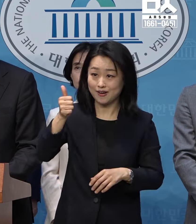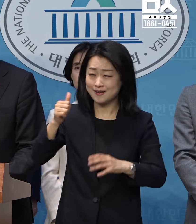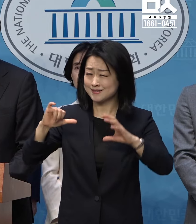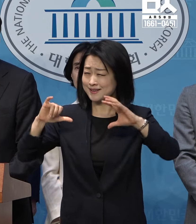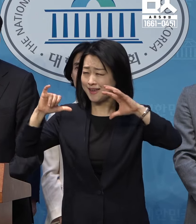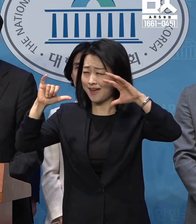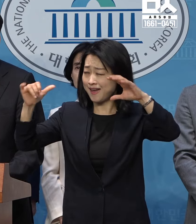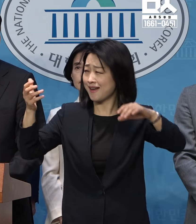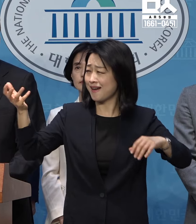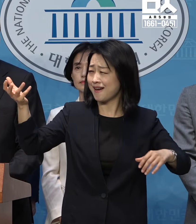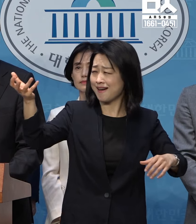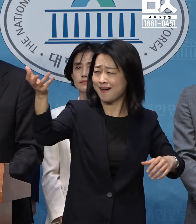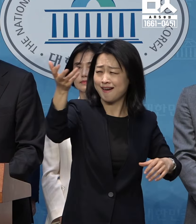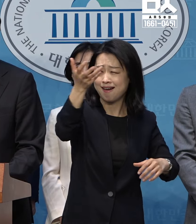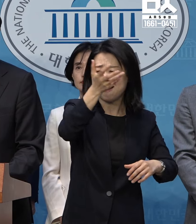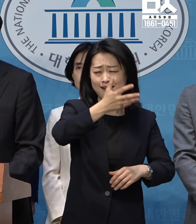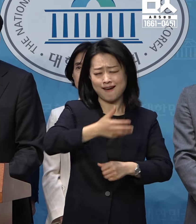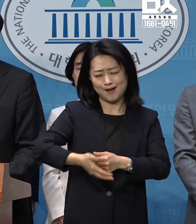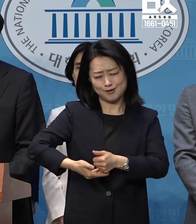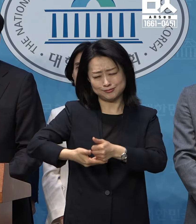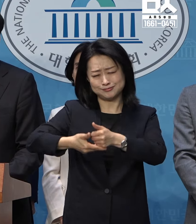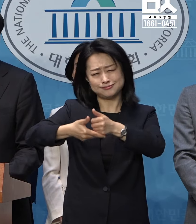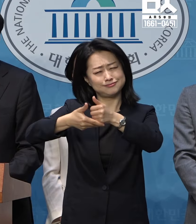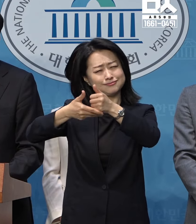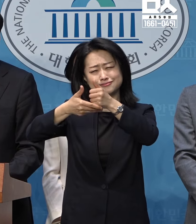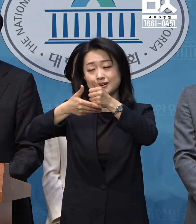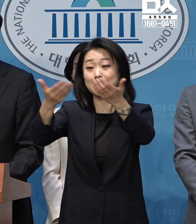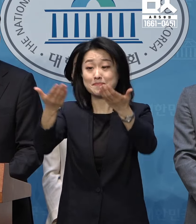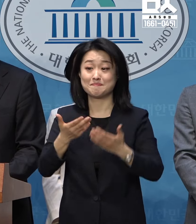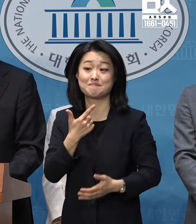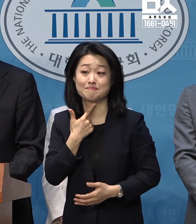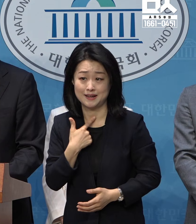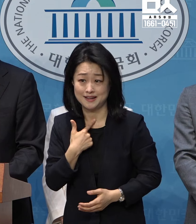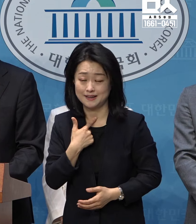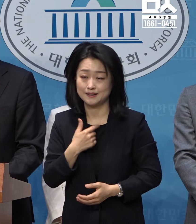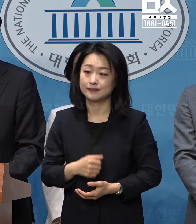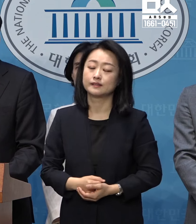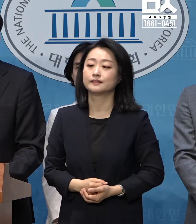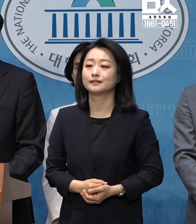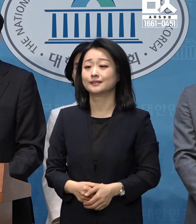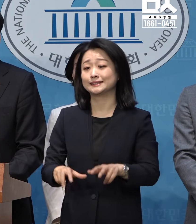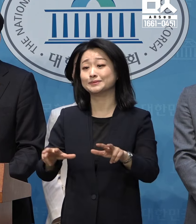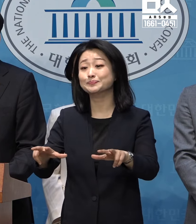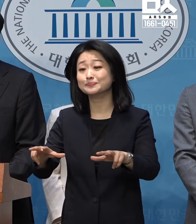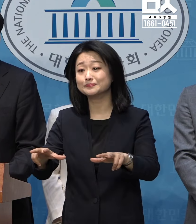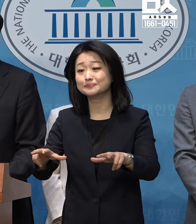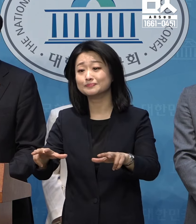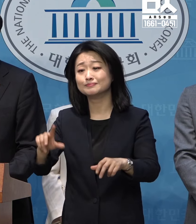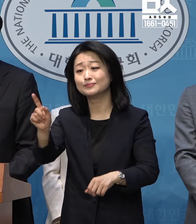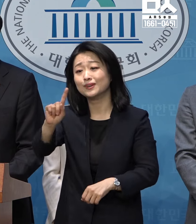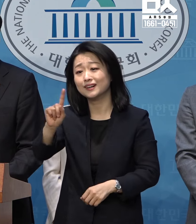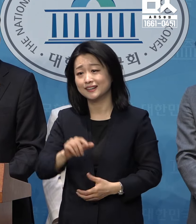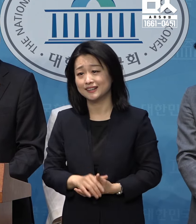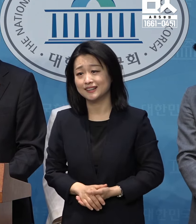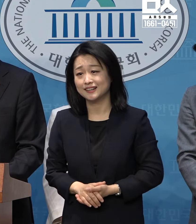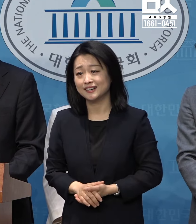주요국 정상들로부터 존중과 존경을 받았습니다. 지금 대한민국 외교는